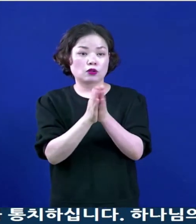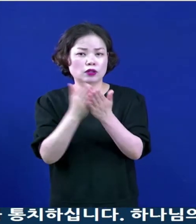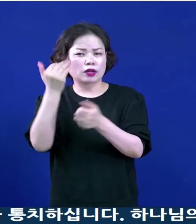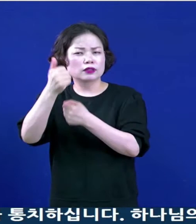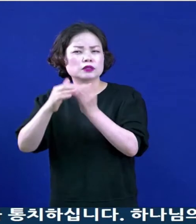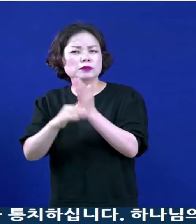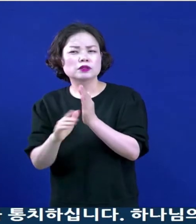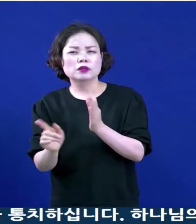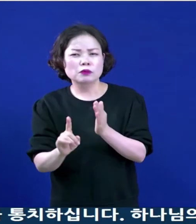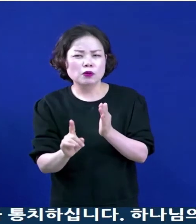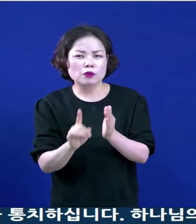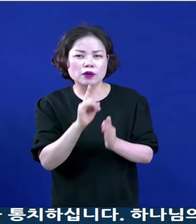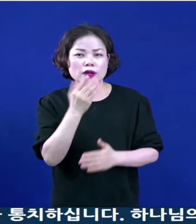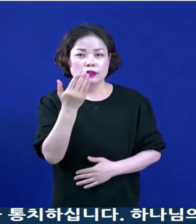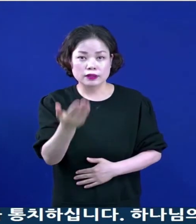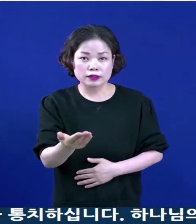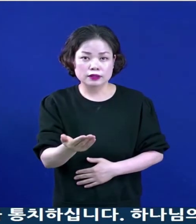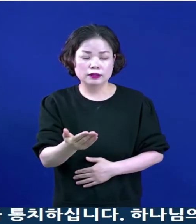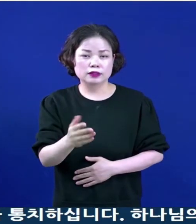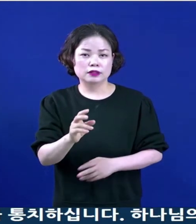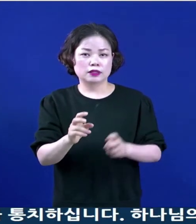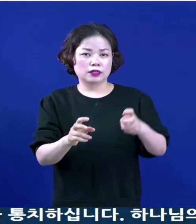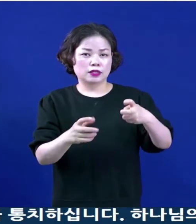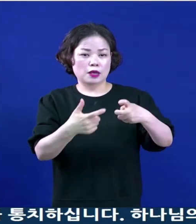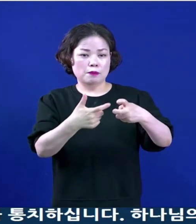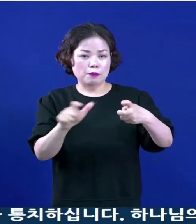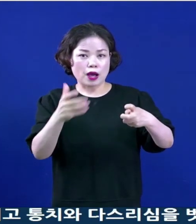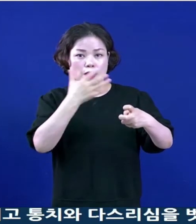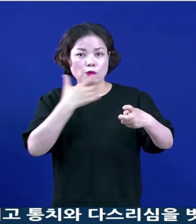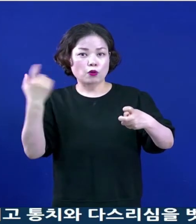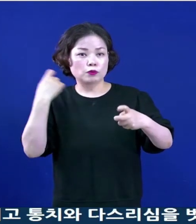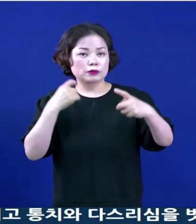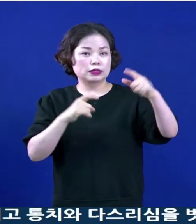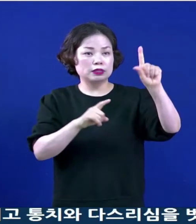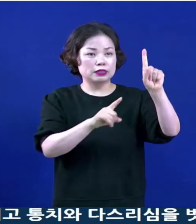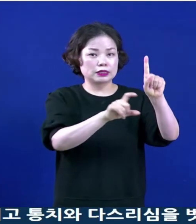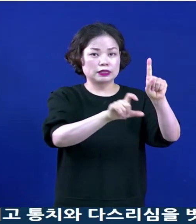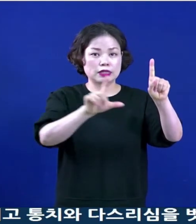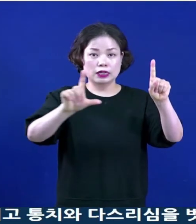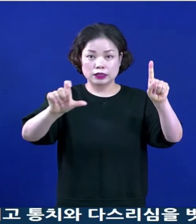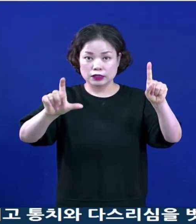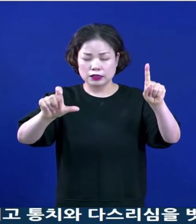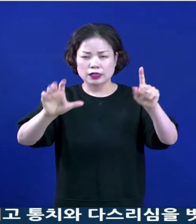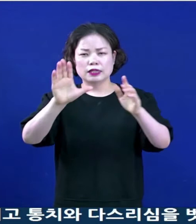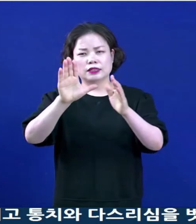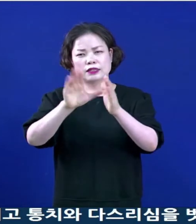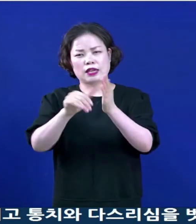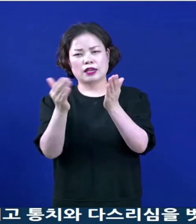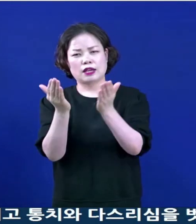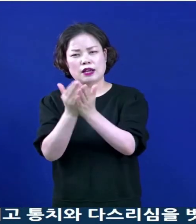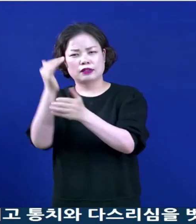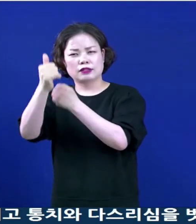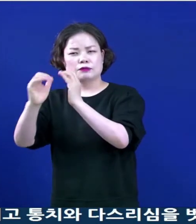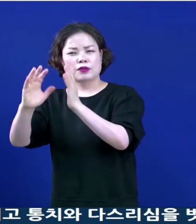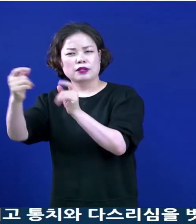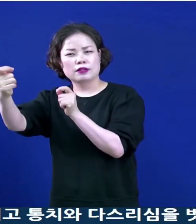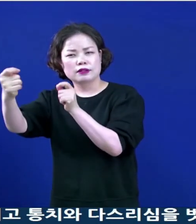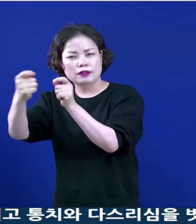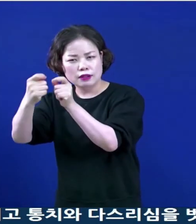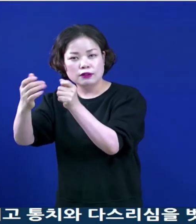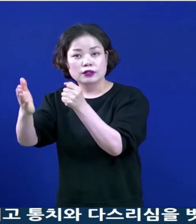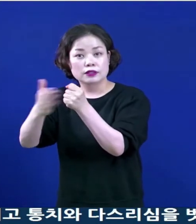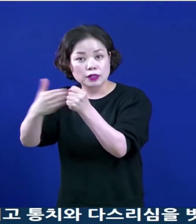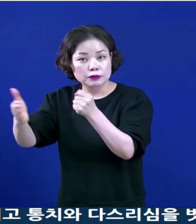때 하는 언급을 많이 하고 있습니다. 마가복음 1장 15절입니다. 때가 찼고 하나님의 나라가 가까이